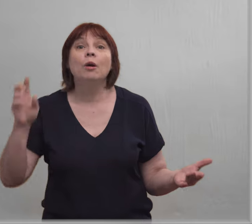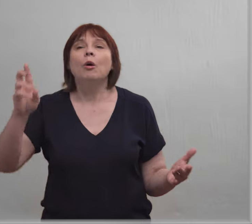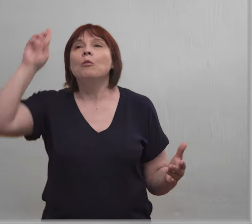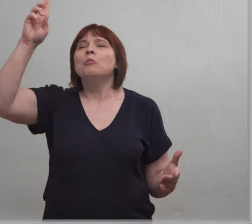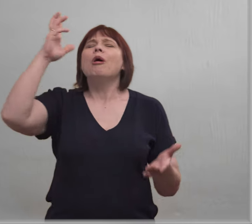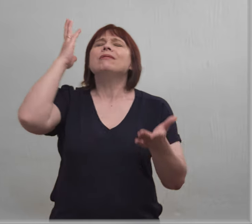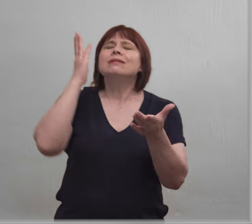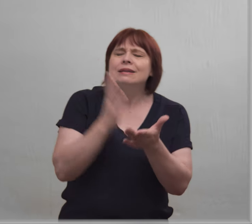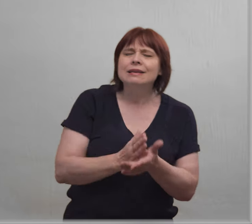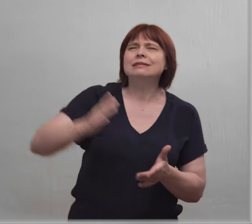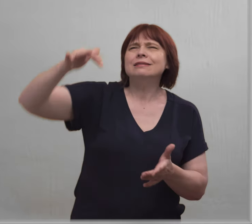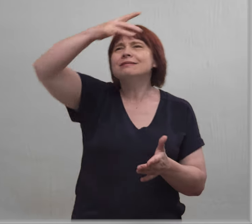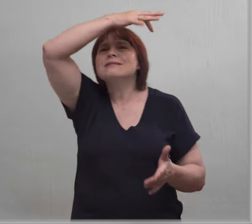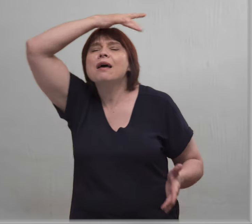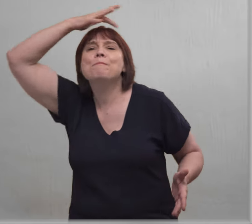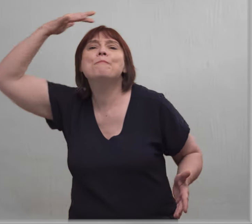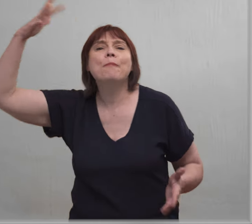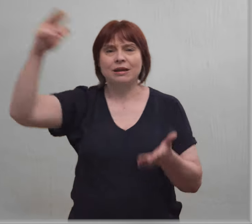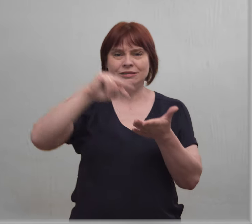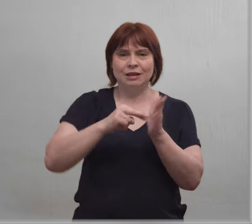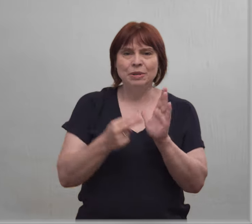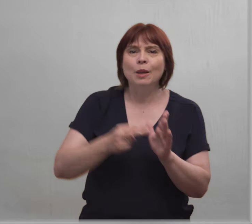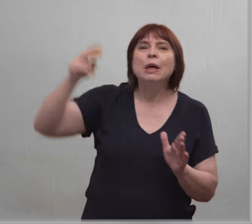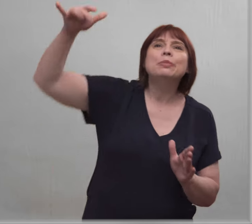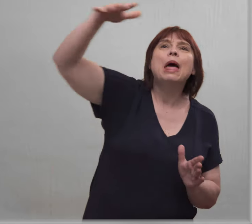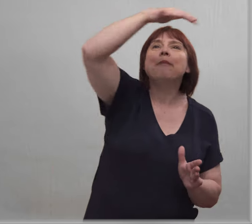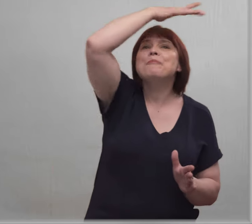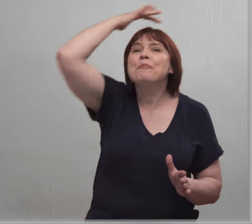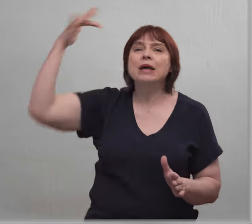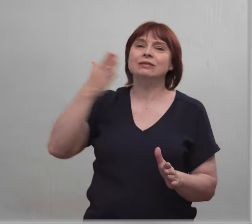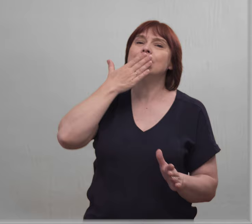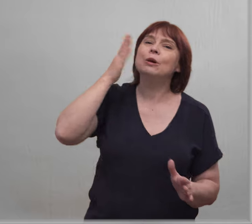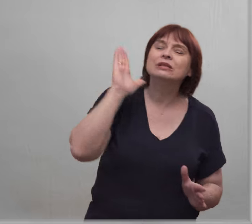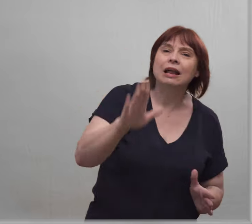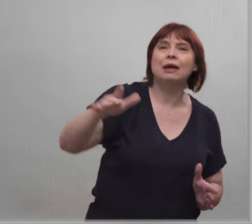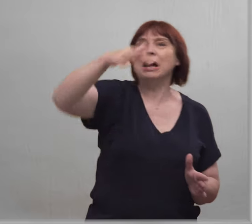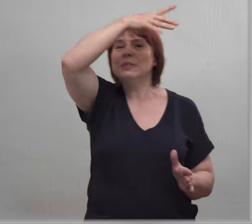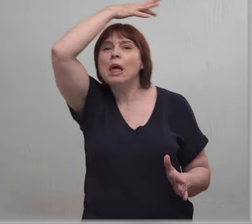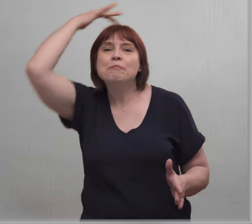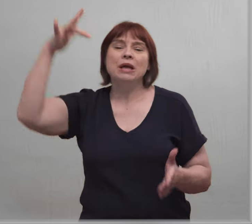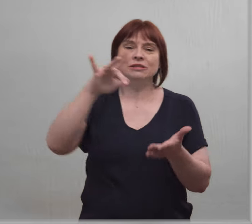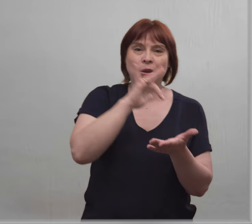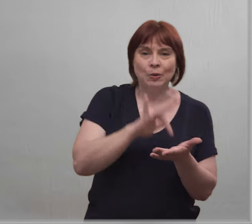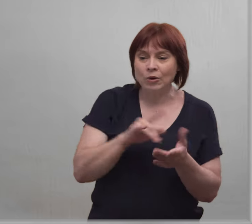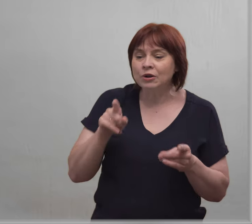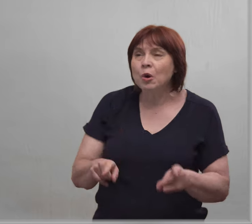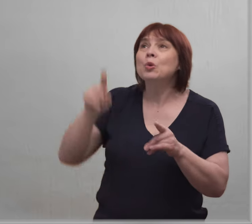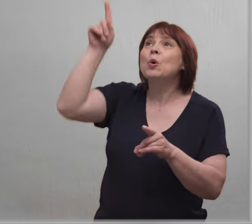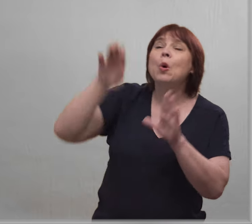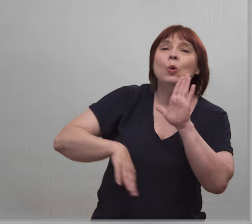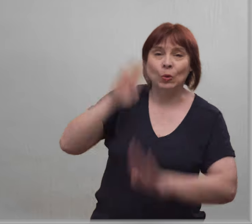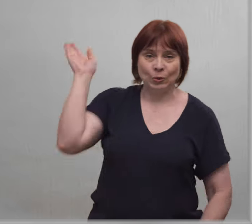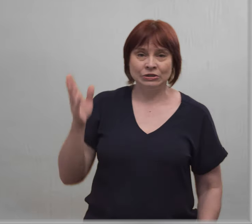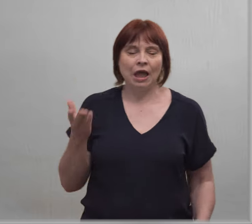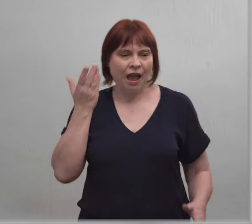Бога есть небесный Иерусалим, небесный город. И он увидел небесное, лучшее. Поэтому, когда Лот начал